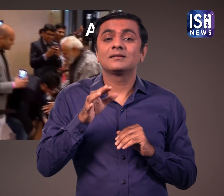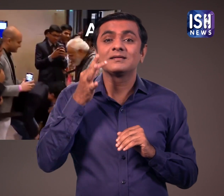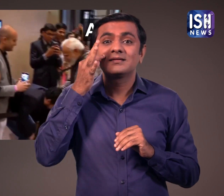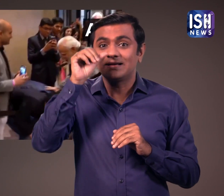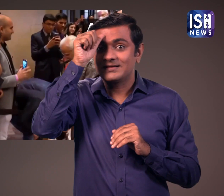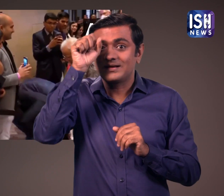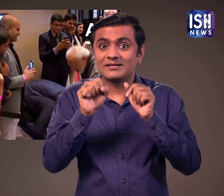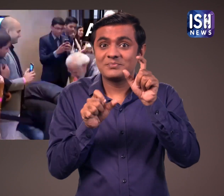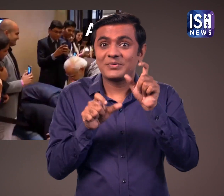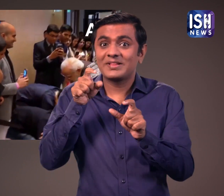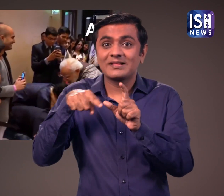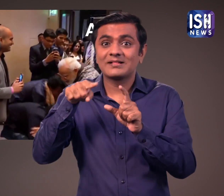स्वागत किया